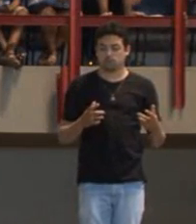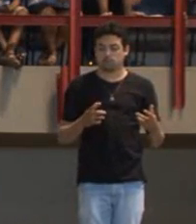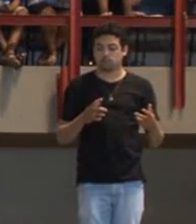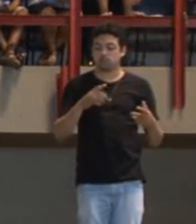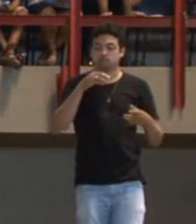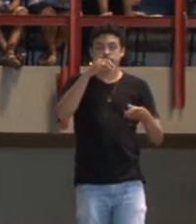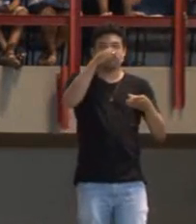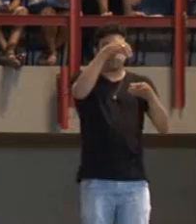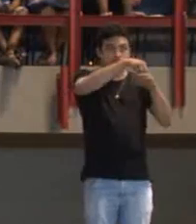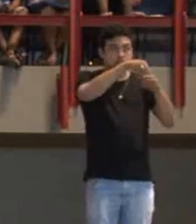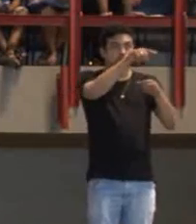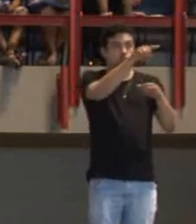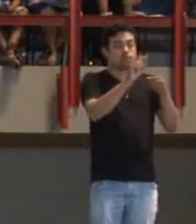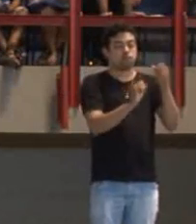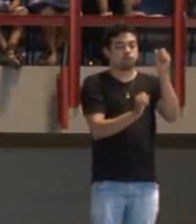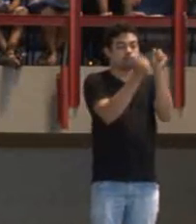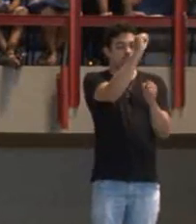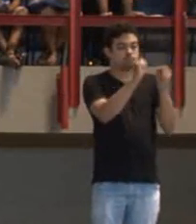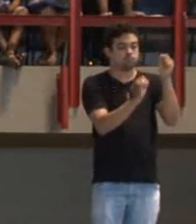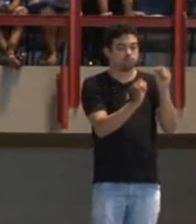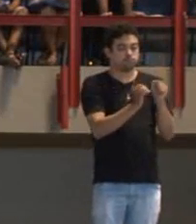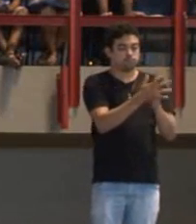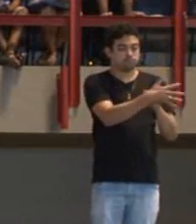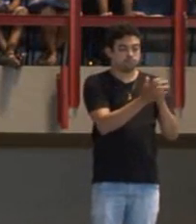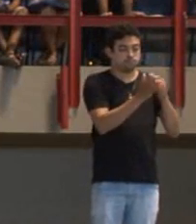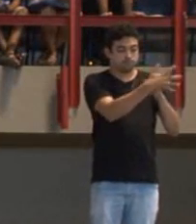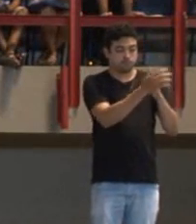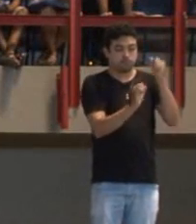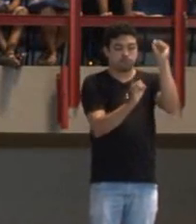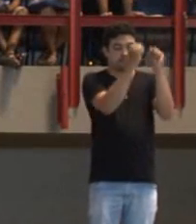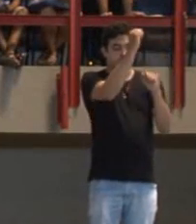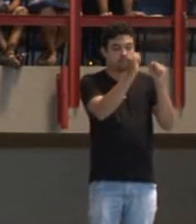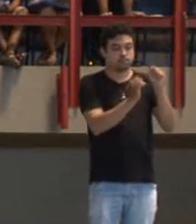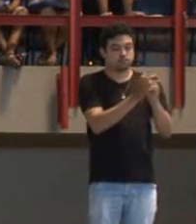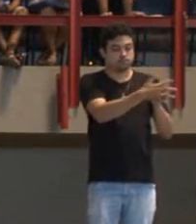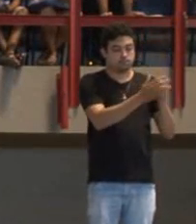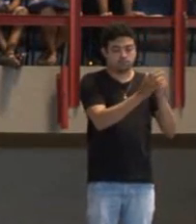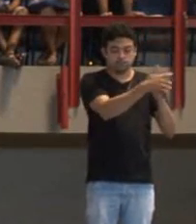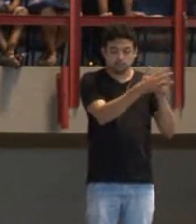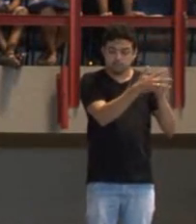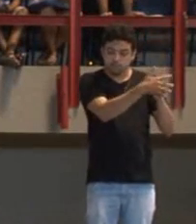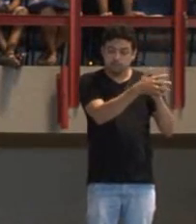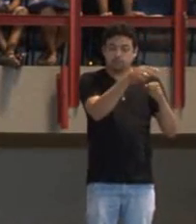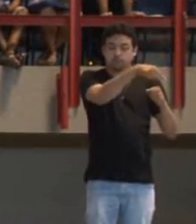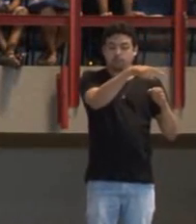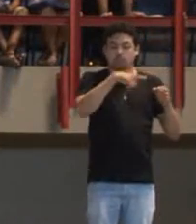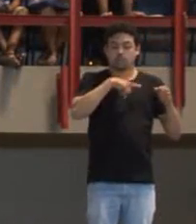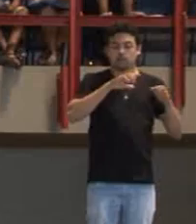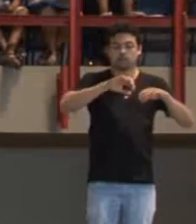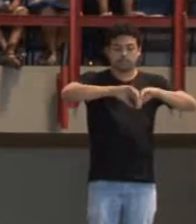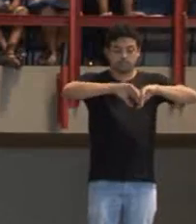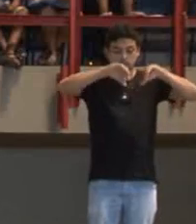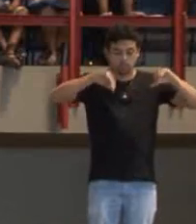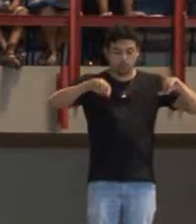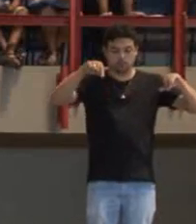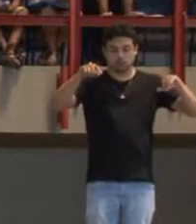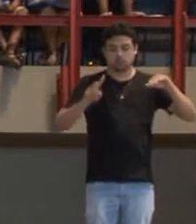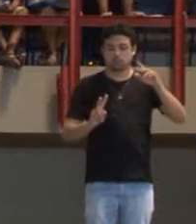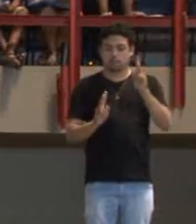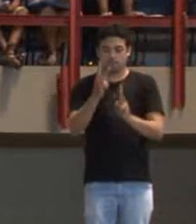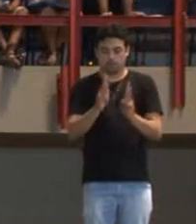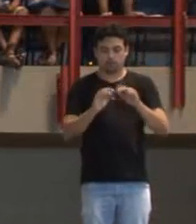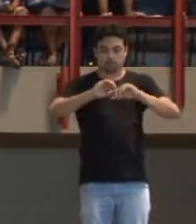nas refinarias. As refinarias de petróleo é onde é feita a separação do